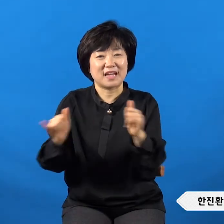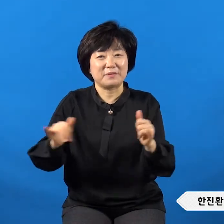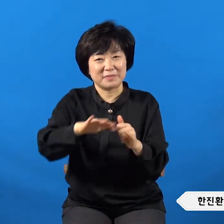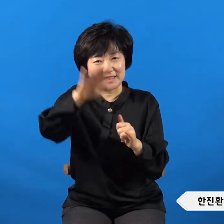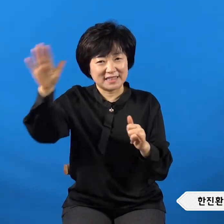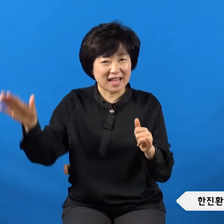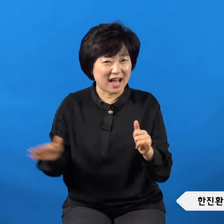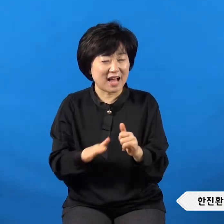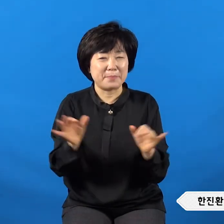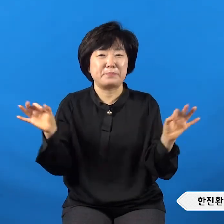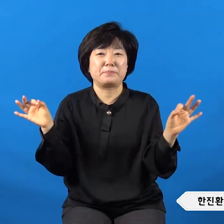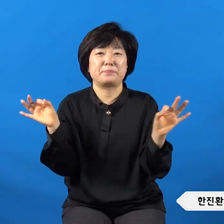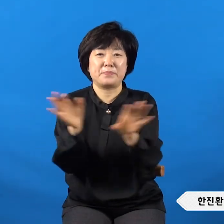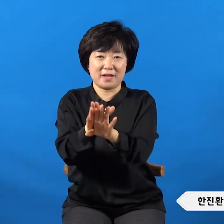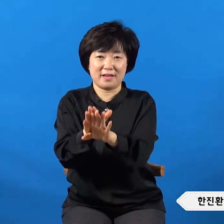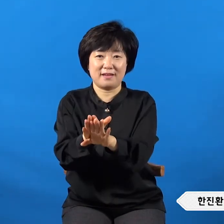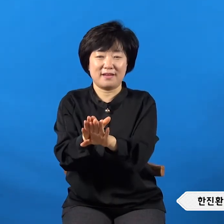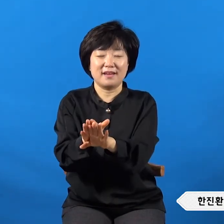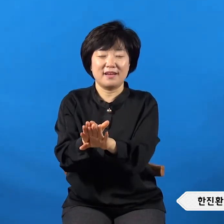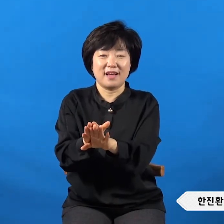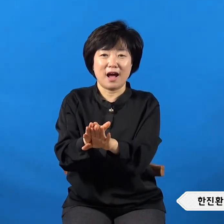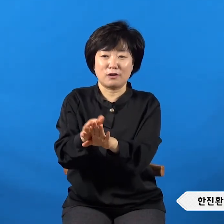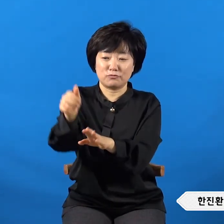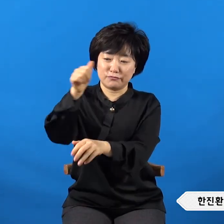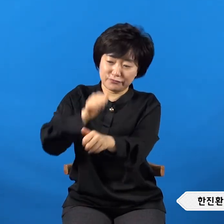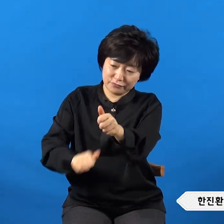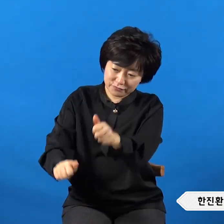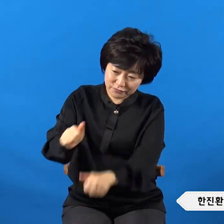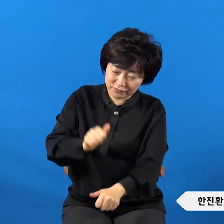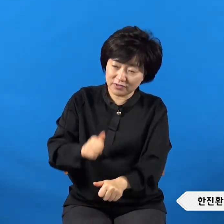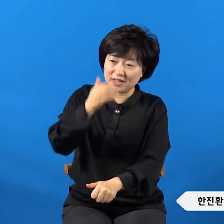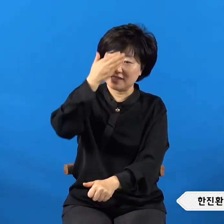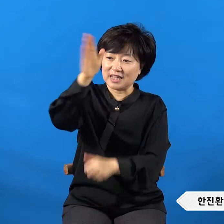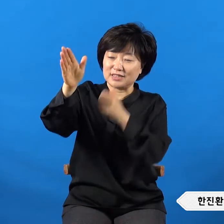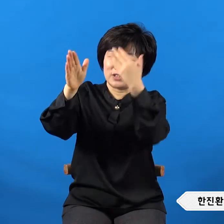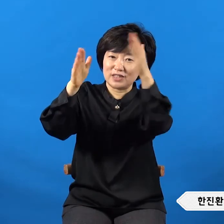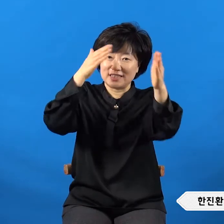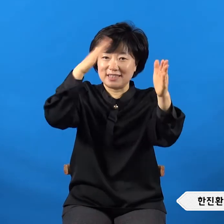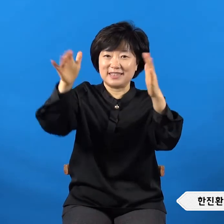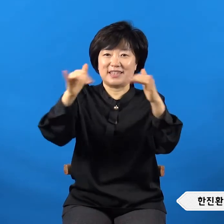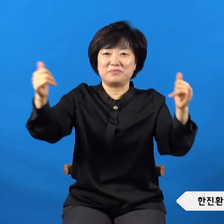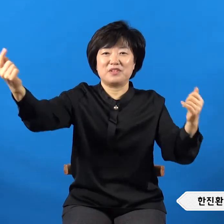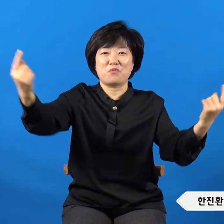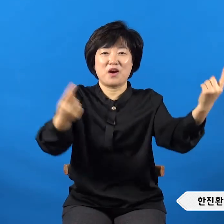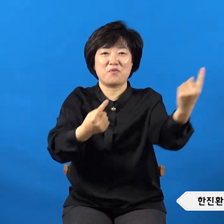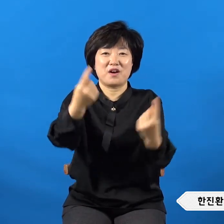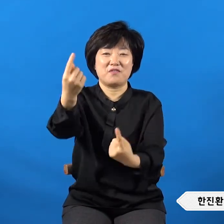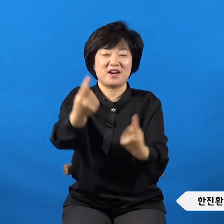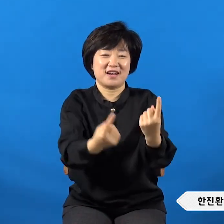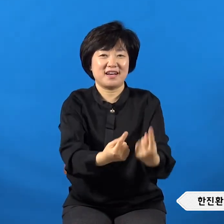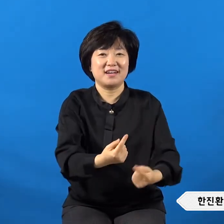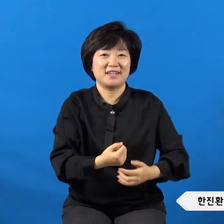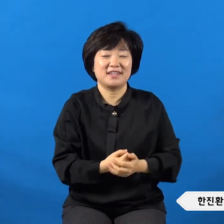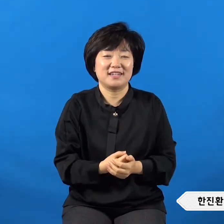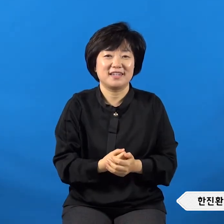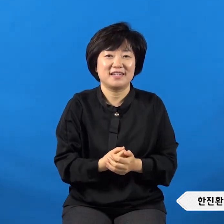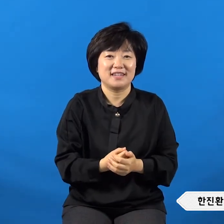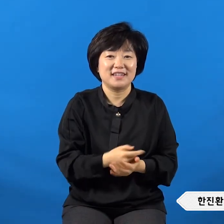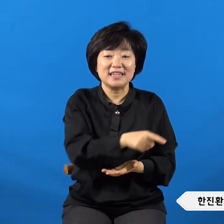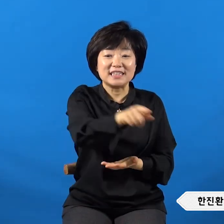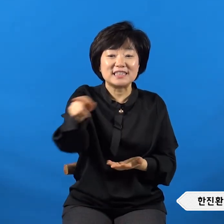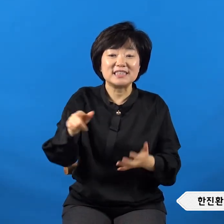다 사라지고 없고 전혀 낯선 사람들이 이 자리를 채우고 있을 것입니다. 그